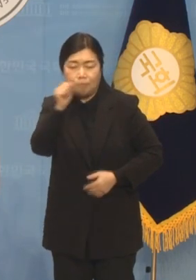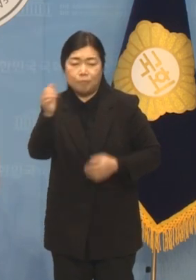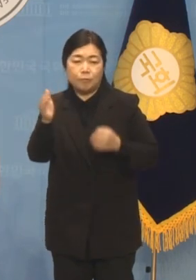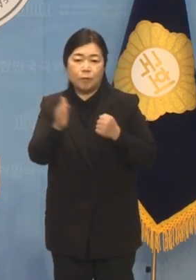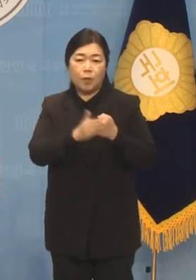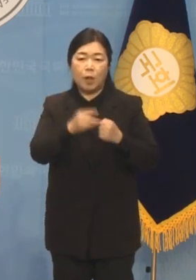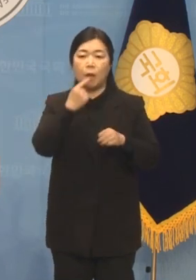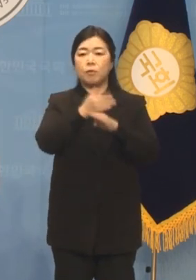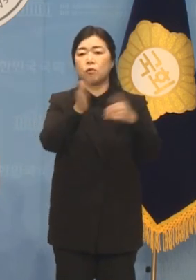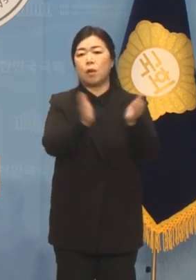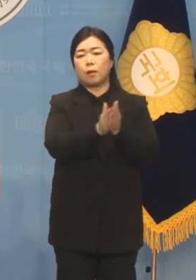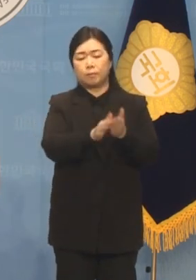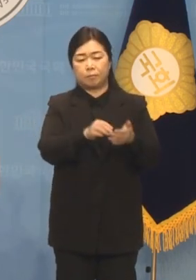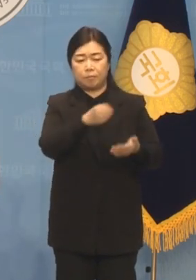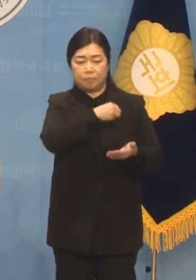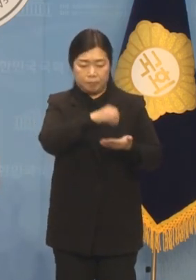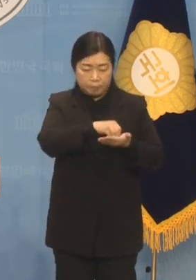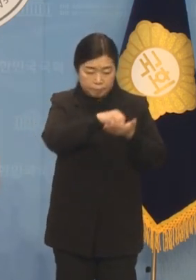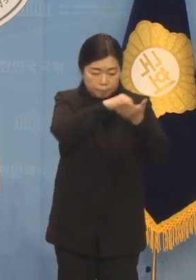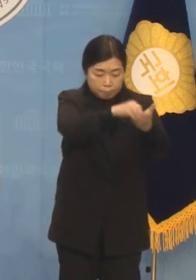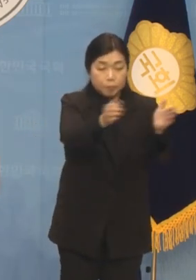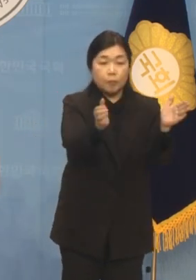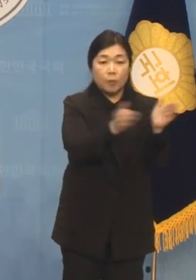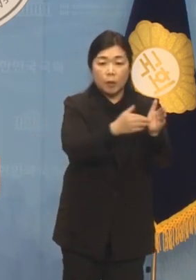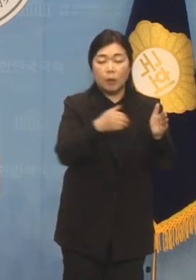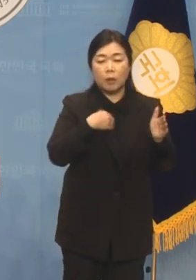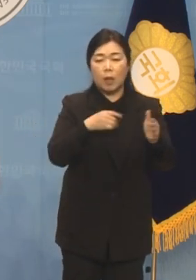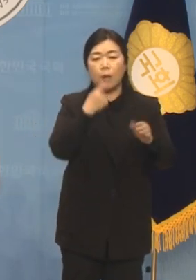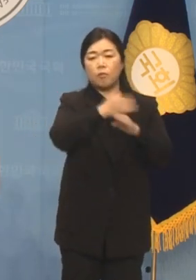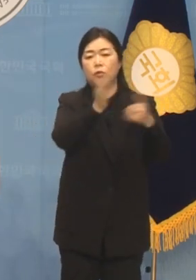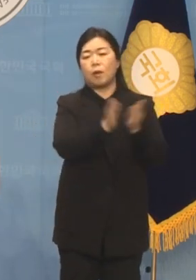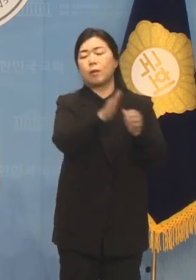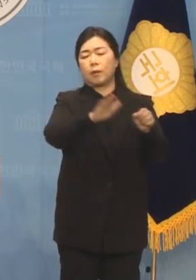민주당을 선택하고 사랑해온 전혜숙.